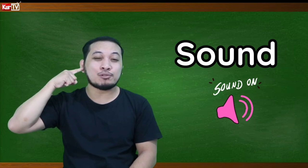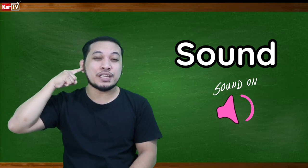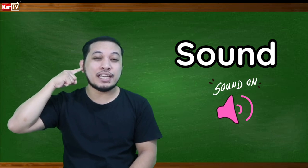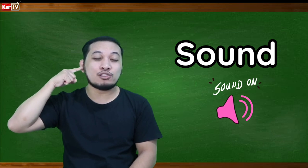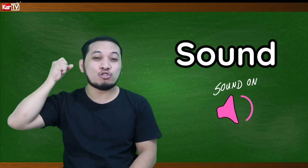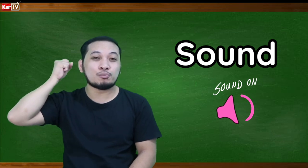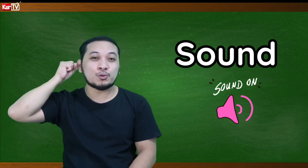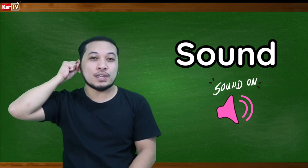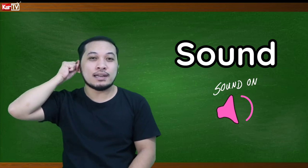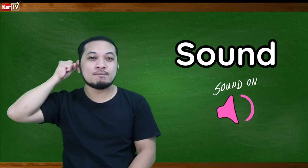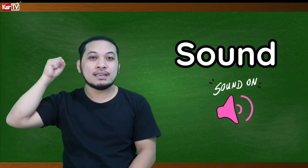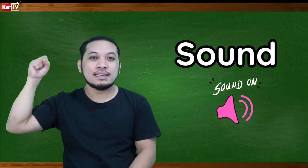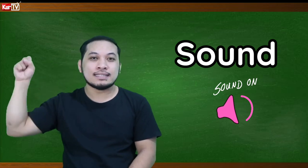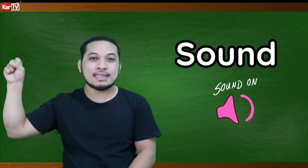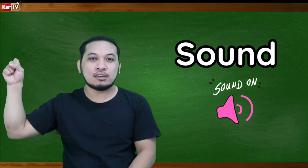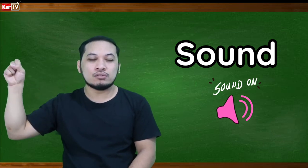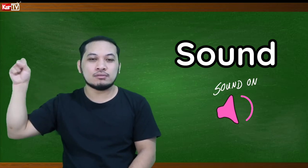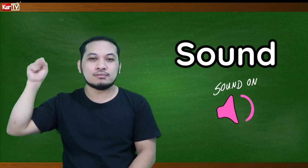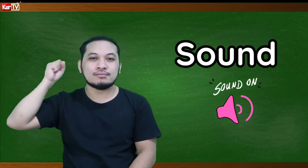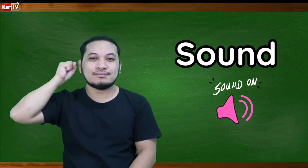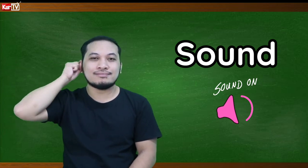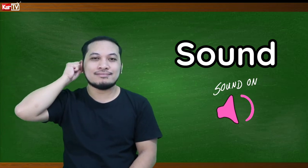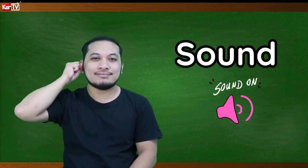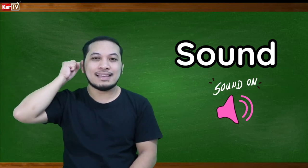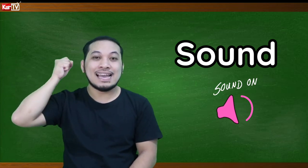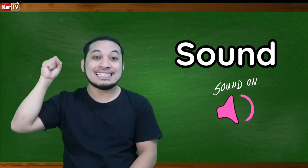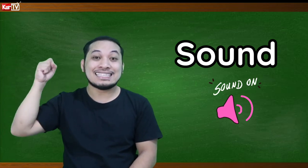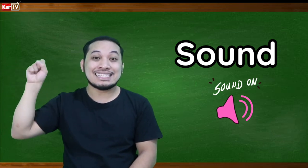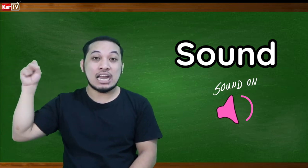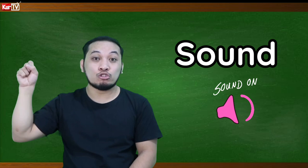tapos iganito nyo po siya. Sound. Sound.